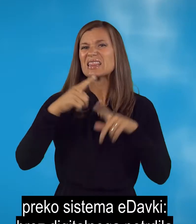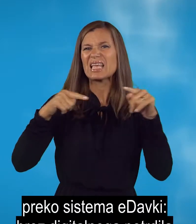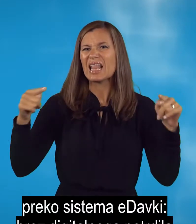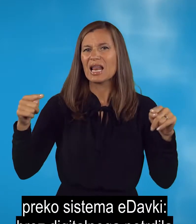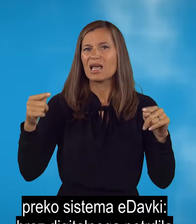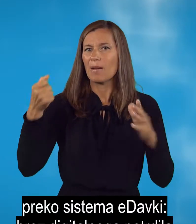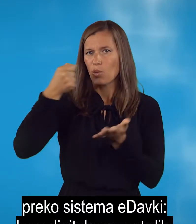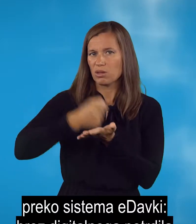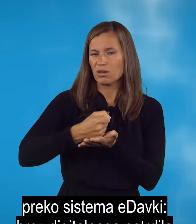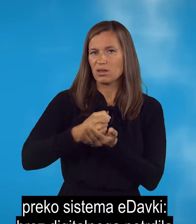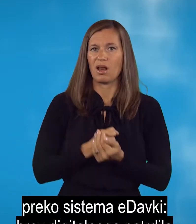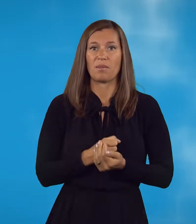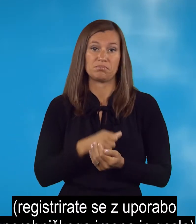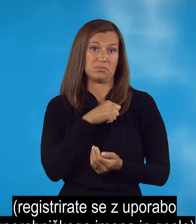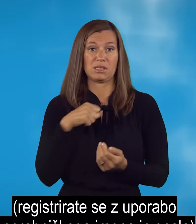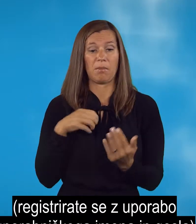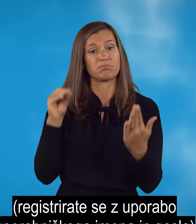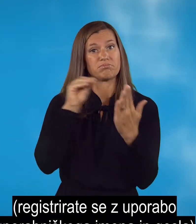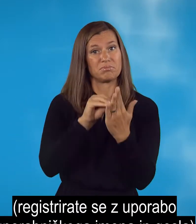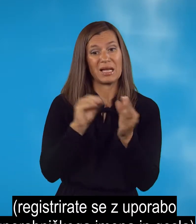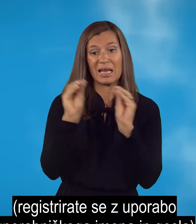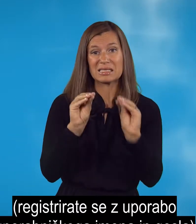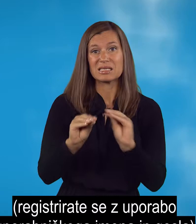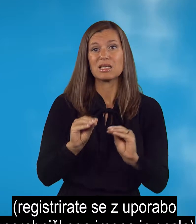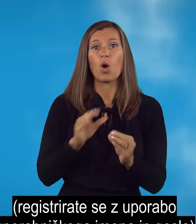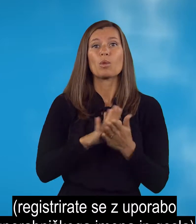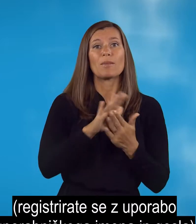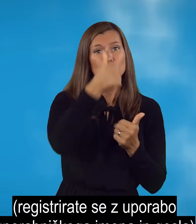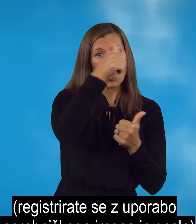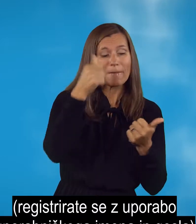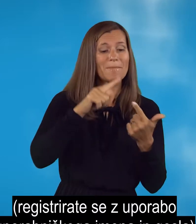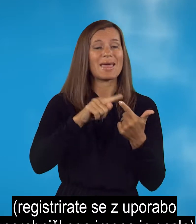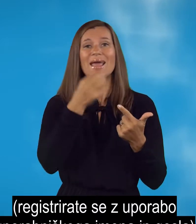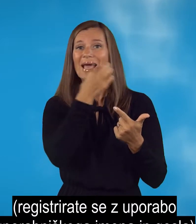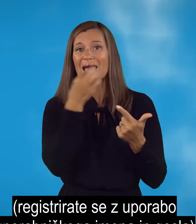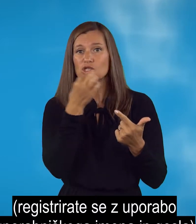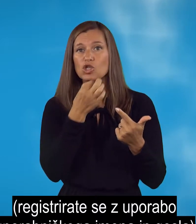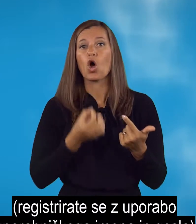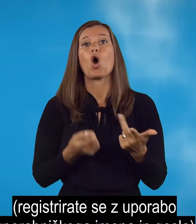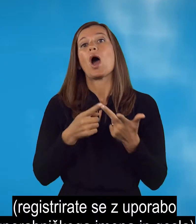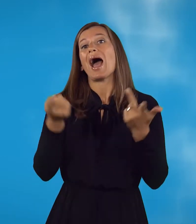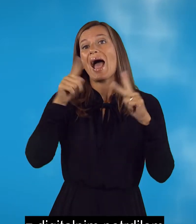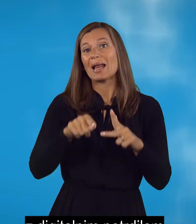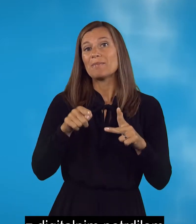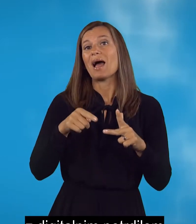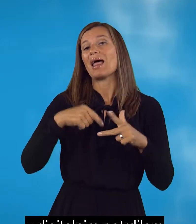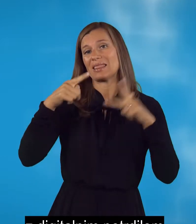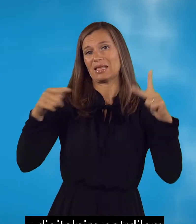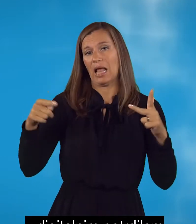potrdila, registrirate se z uporabo uporabniškega imena in gesla ali z digitalnim potrdilom.